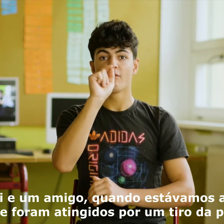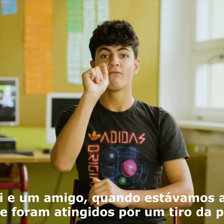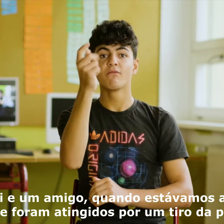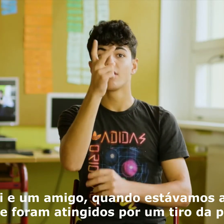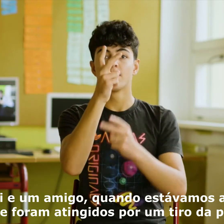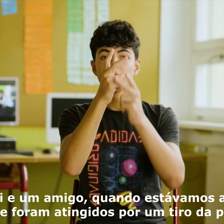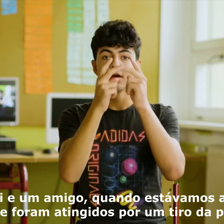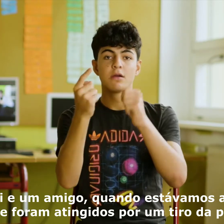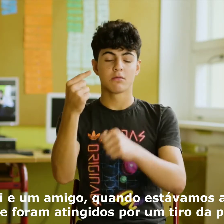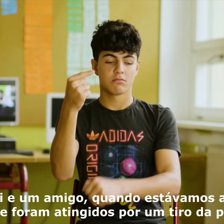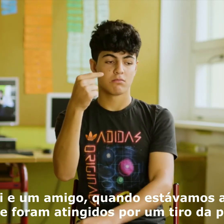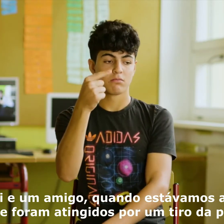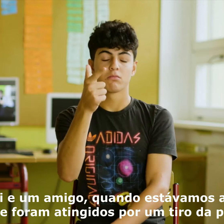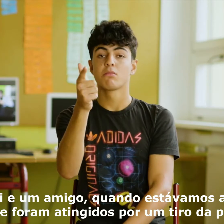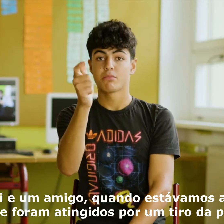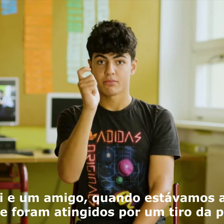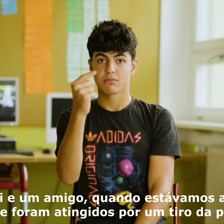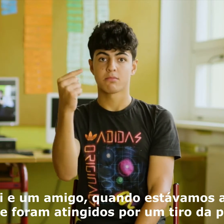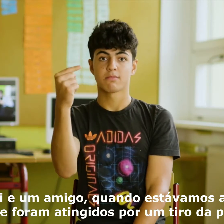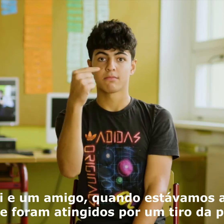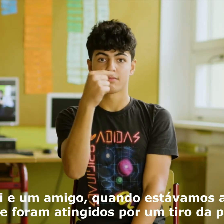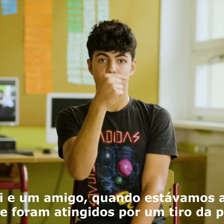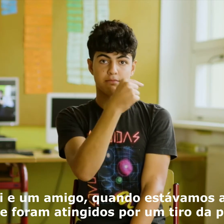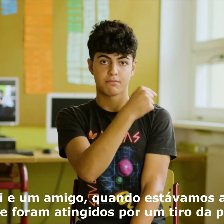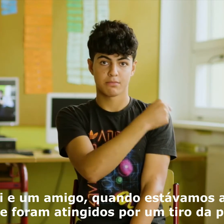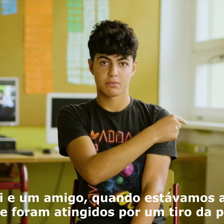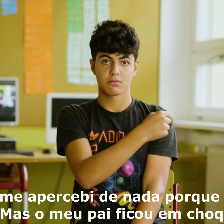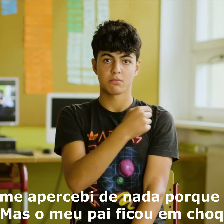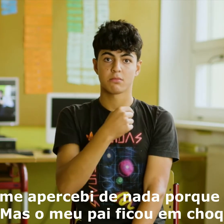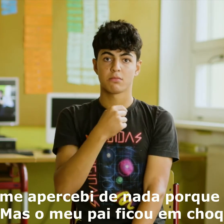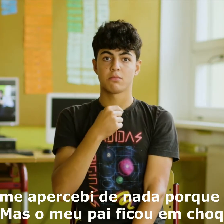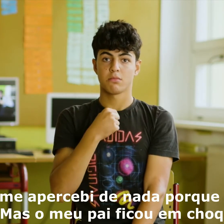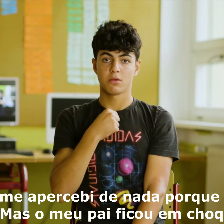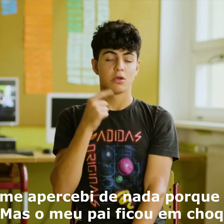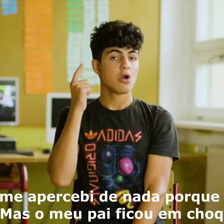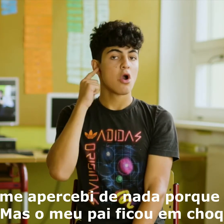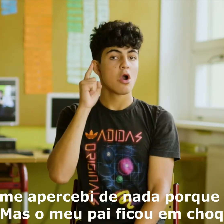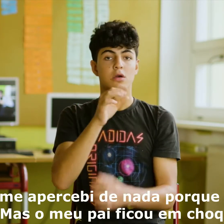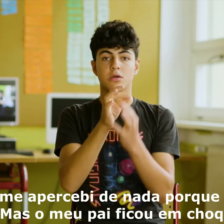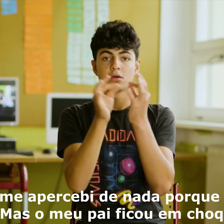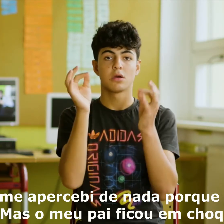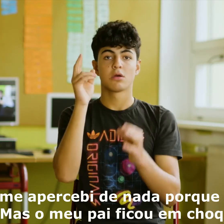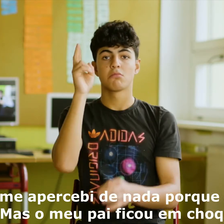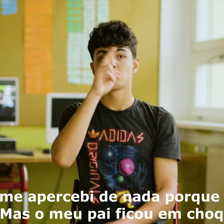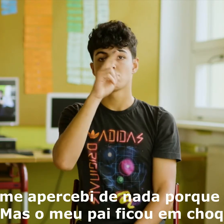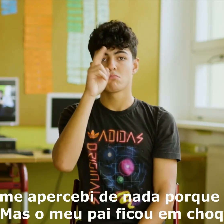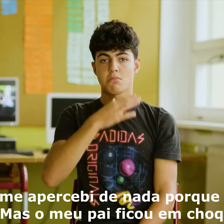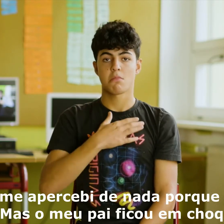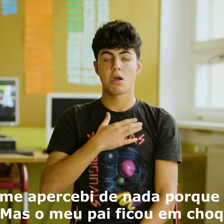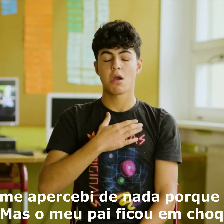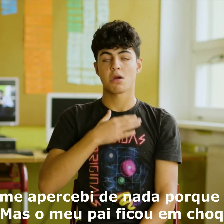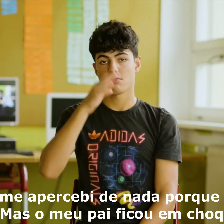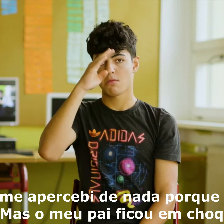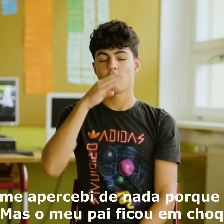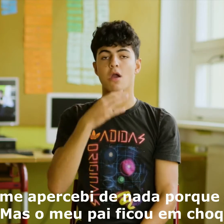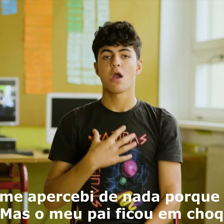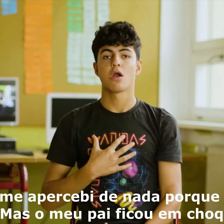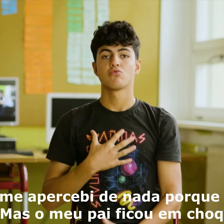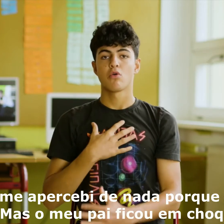quando estávamos a fugir, quase foram atingidos por um tiro. Eu não ouvi nada porque eu sou surdo, mas meu pai ficou em choque.